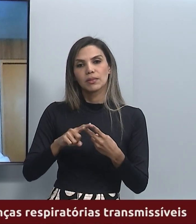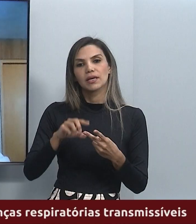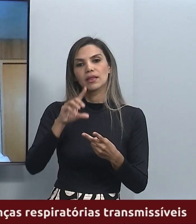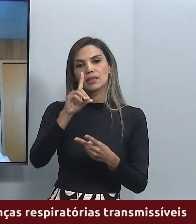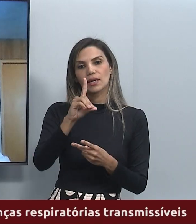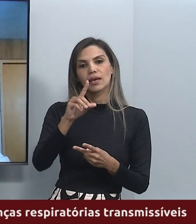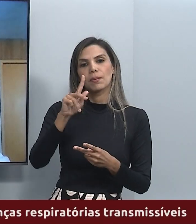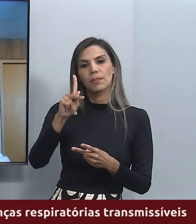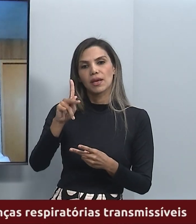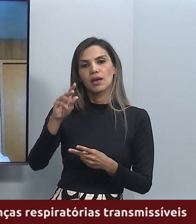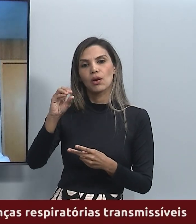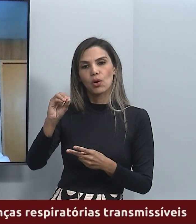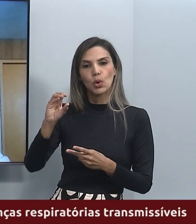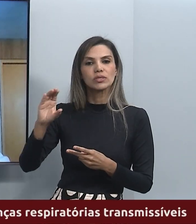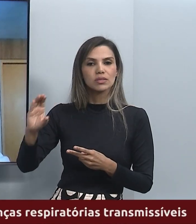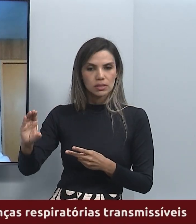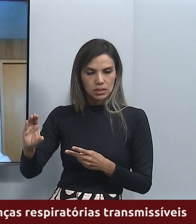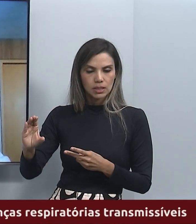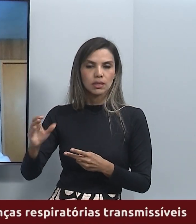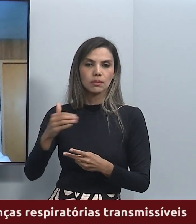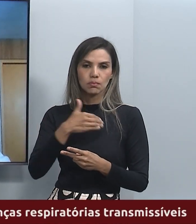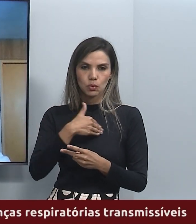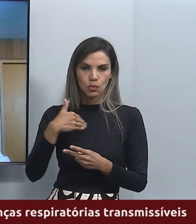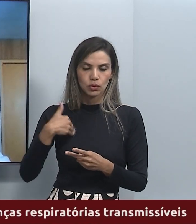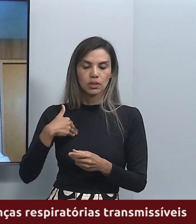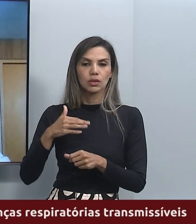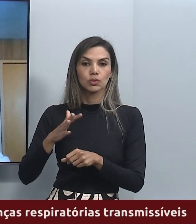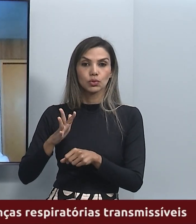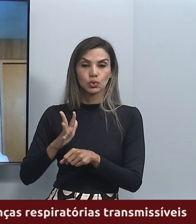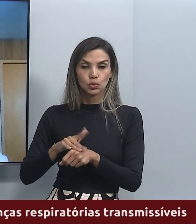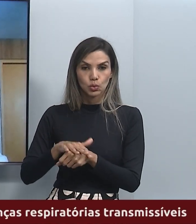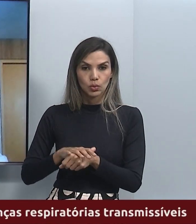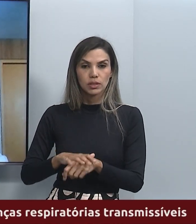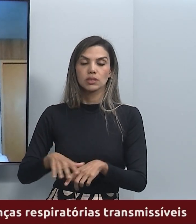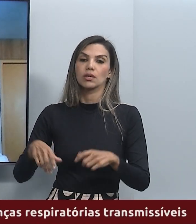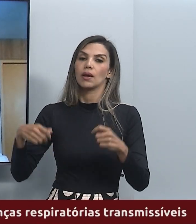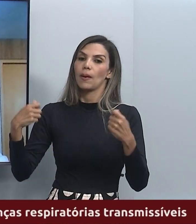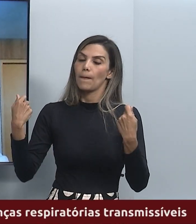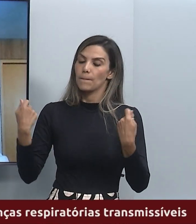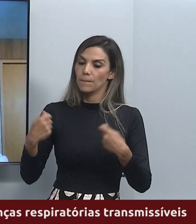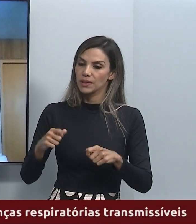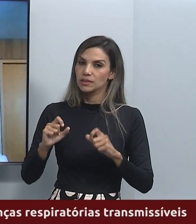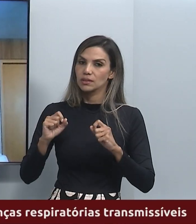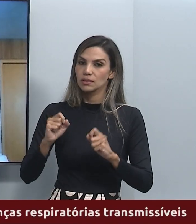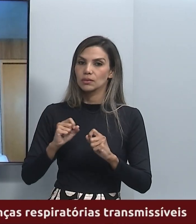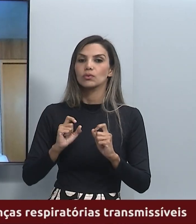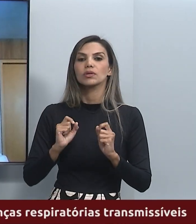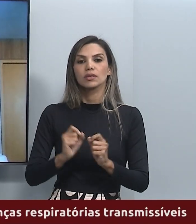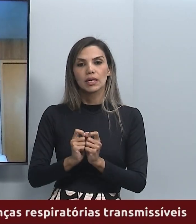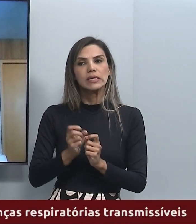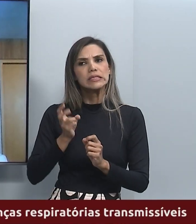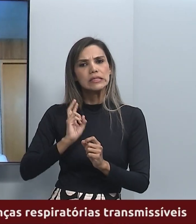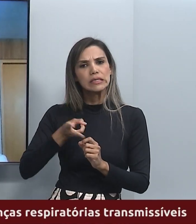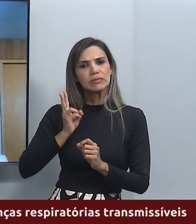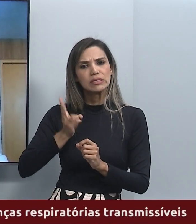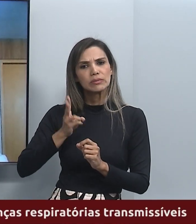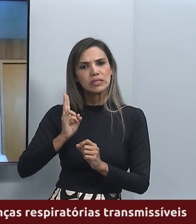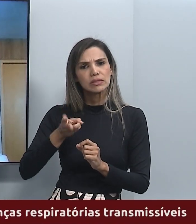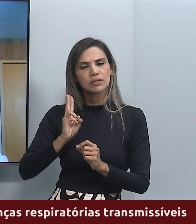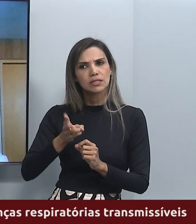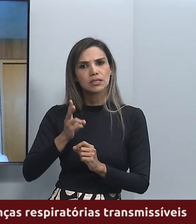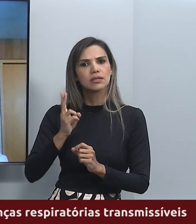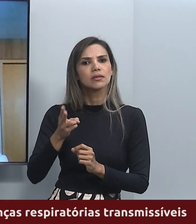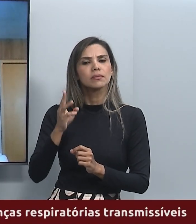se conhece como enfisema pulmonar, que essas pessoas estejam em dia, vamos dizer assim, com a sua consulta médica e com o seu